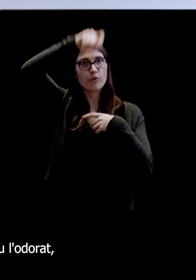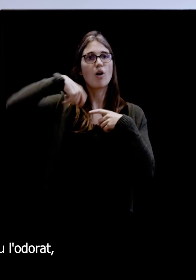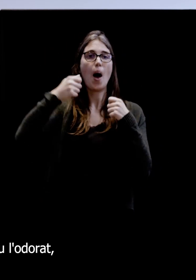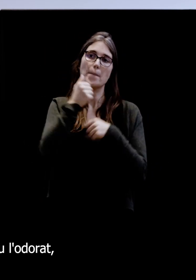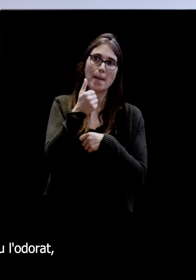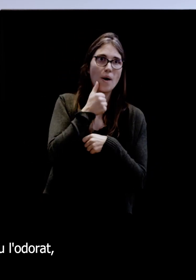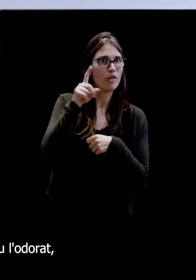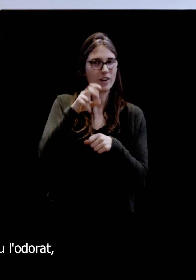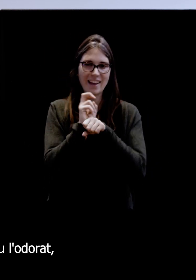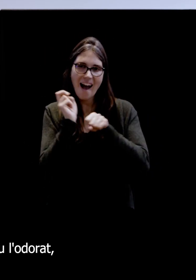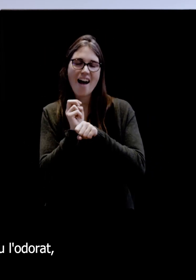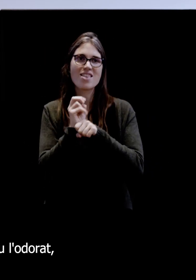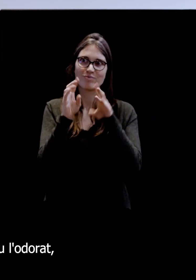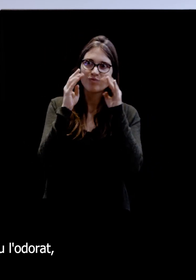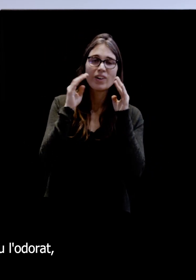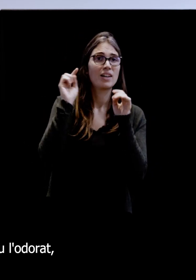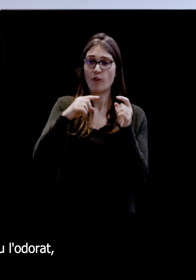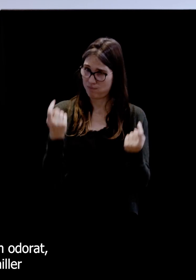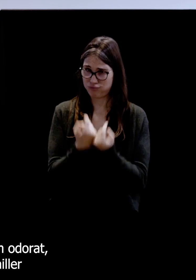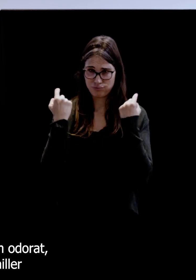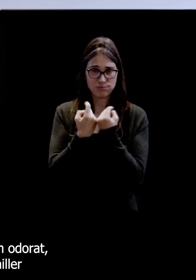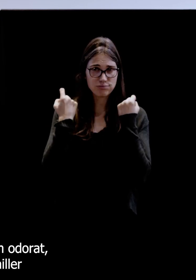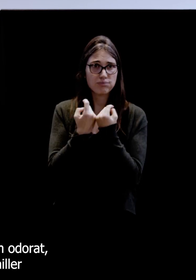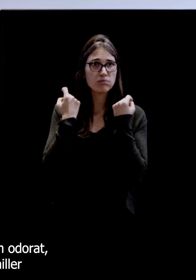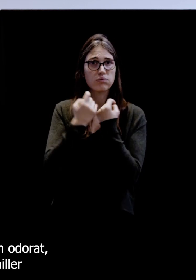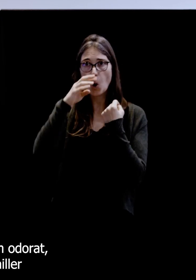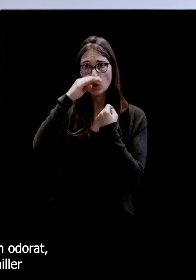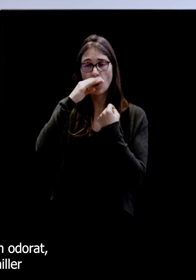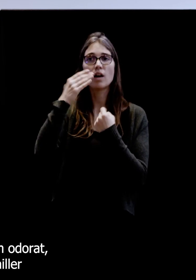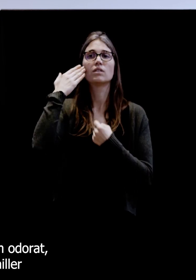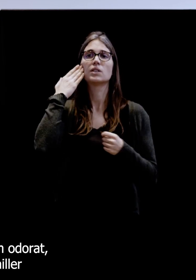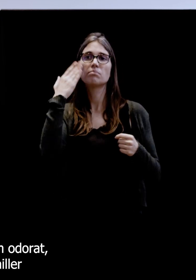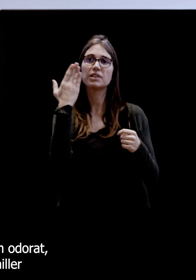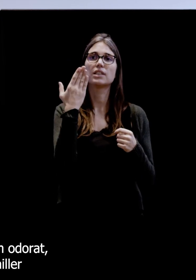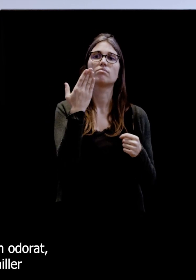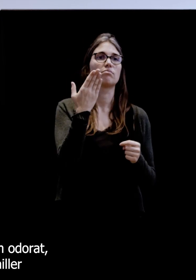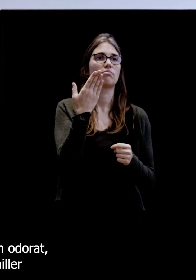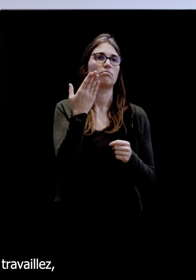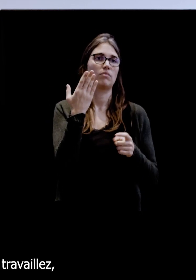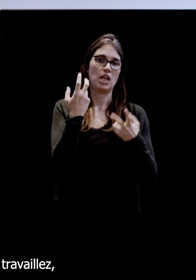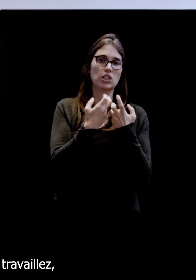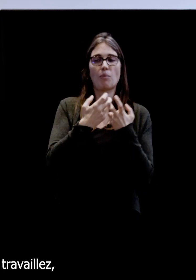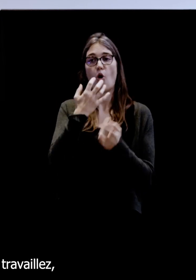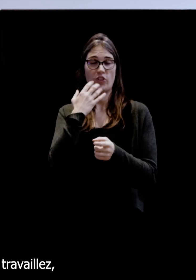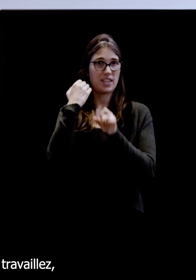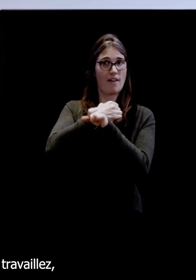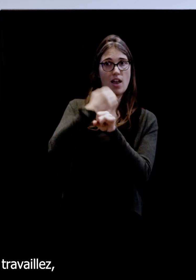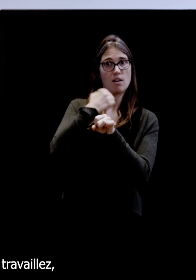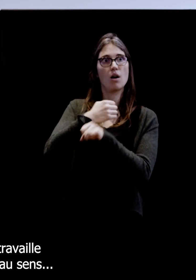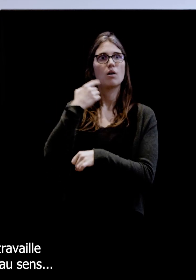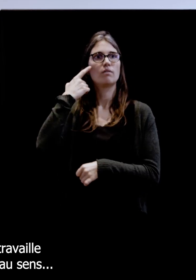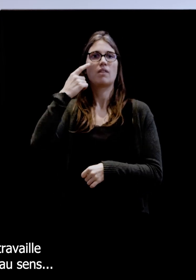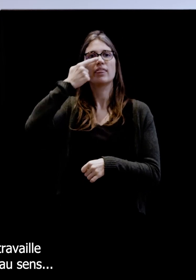odeurs, essayez d'éduquer un petit peu l'odorat, ça s'éduque. Quand vous avez un bon odorat, si vous voulez être né ou travailler chez un parfumeur, vous